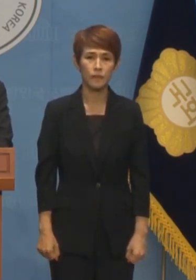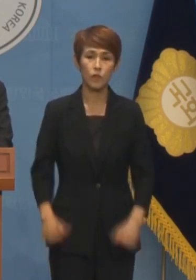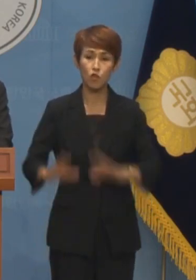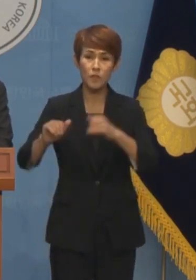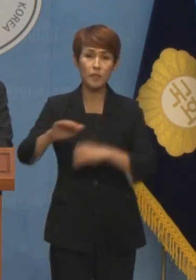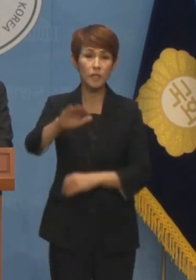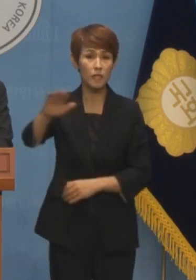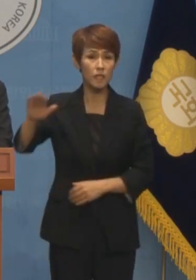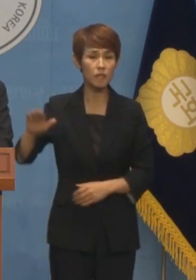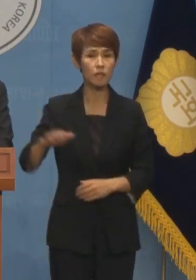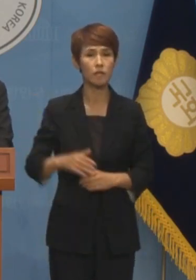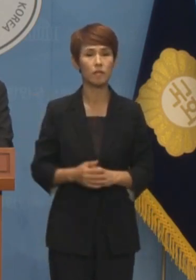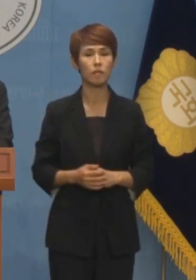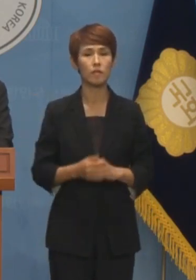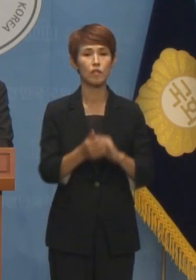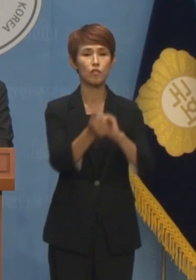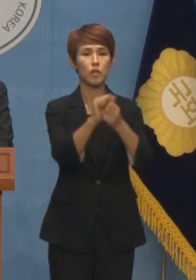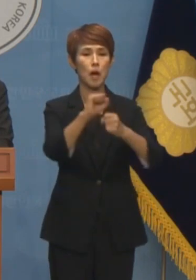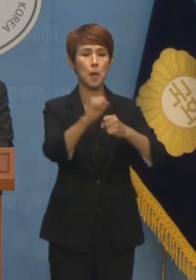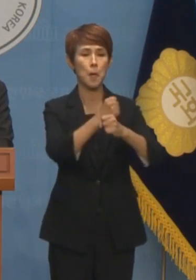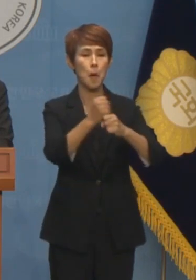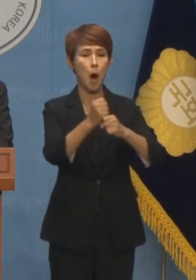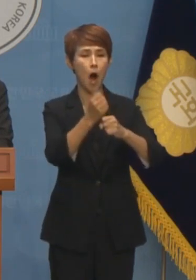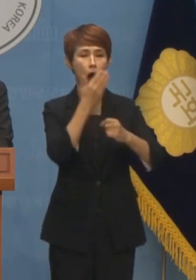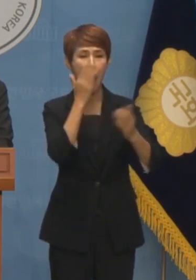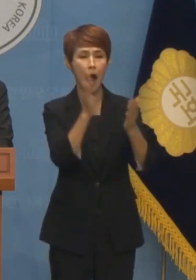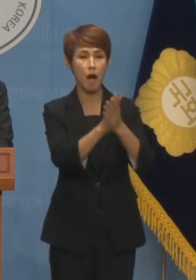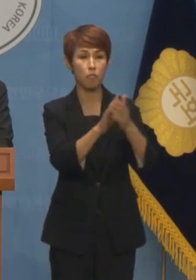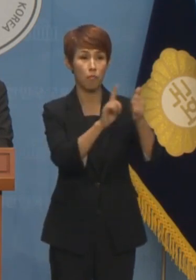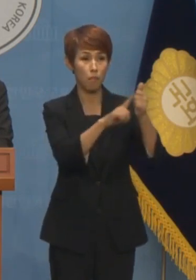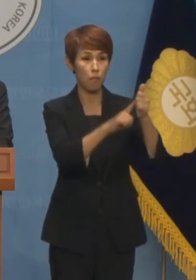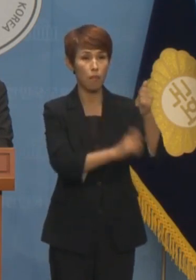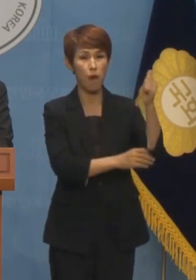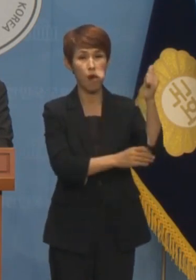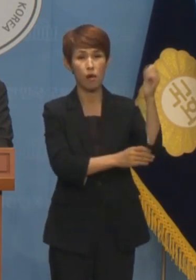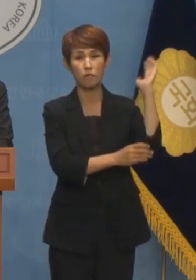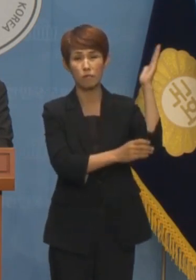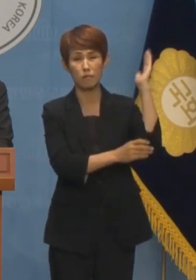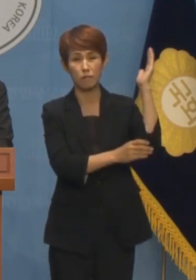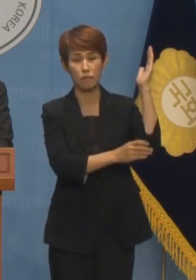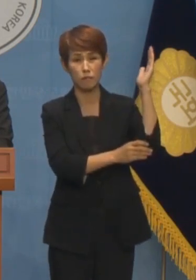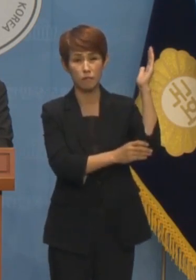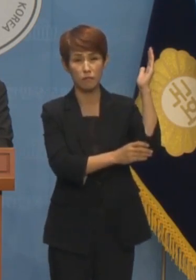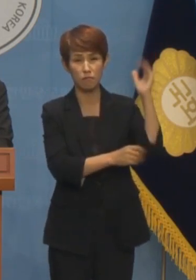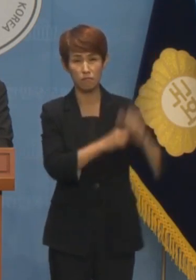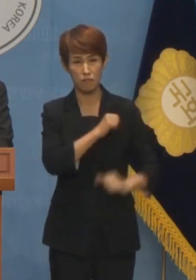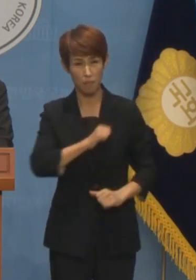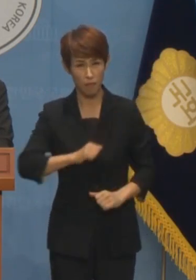국민께서 언제까지 주가 조작 공범의 헛소리를 참고 들어줘야 합니까?